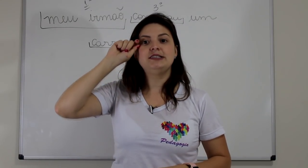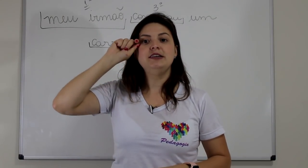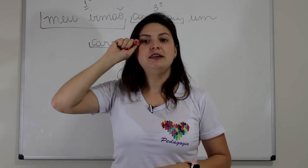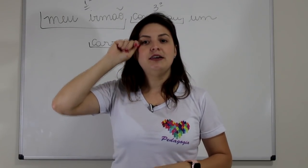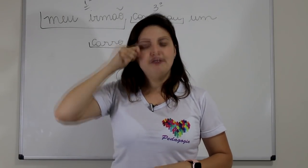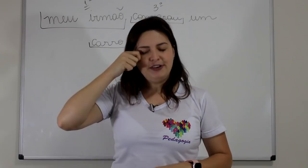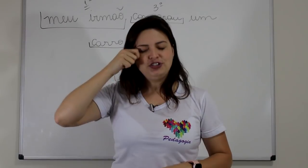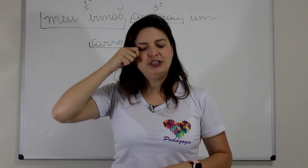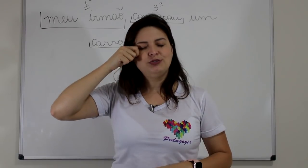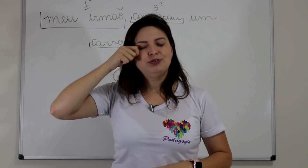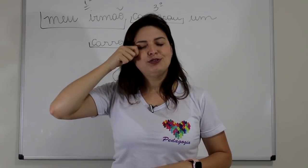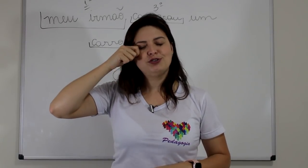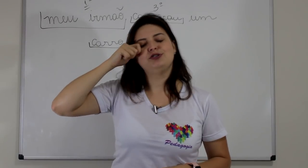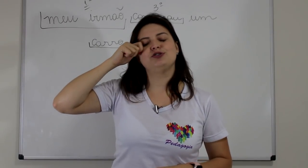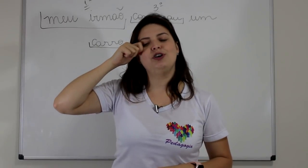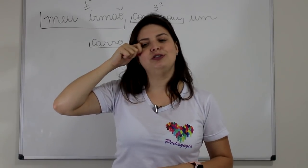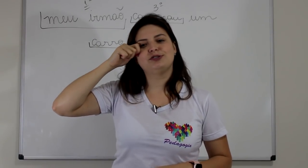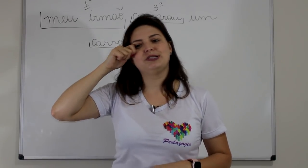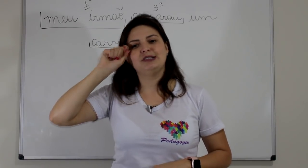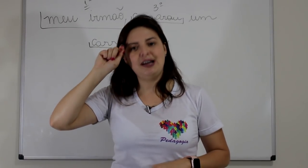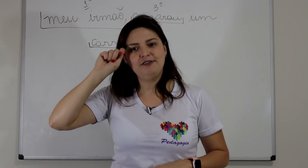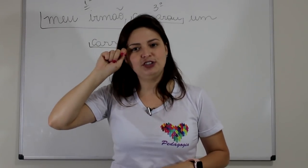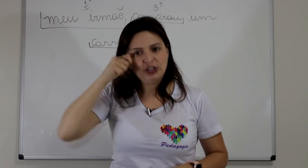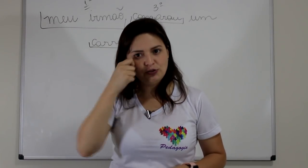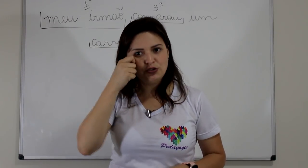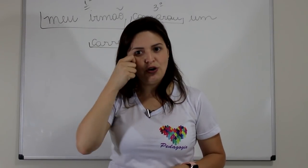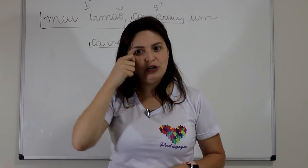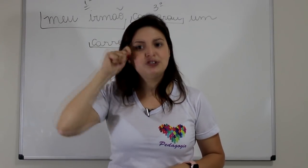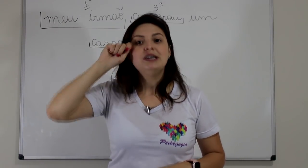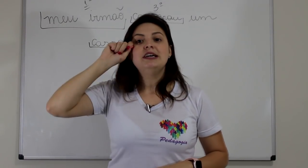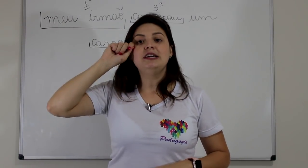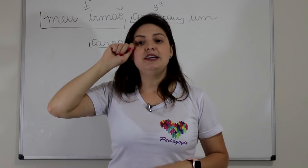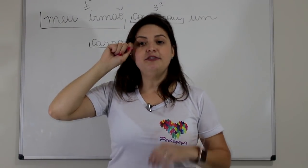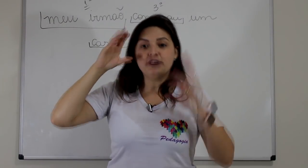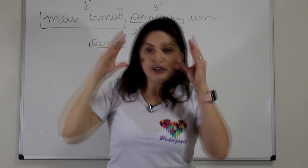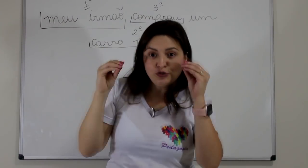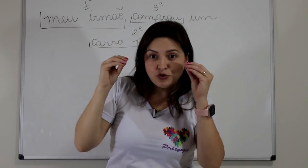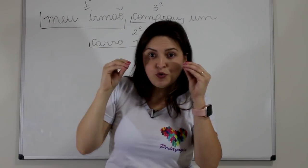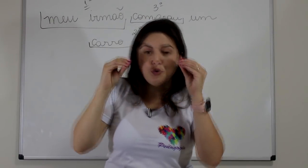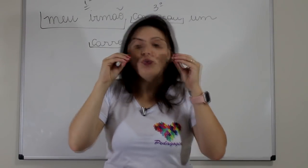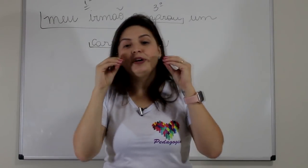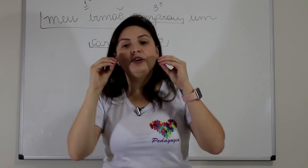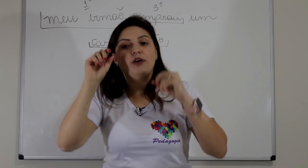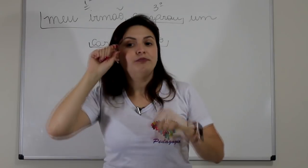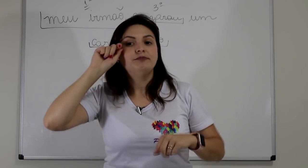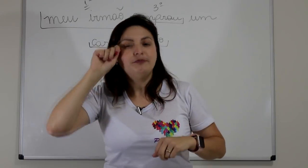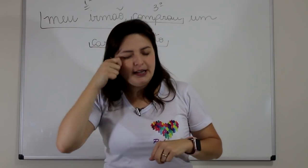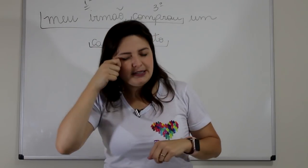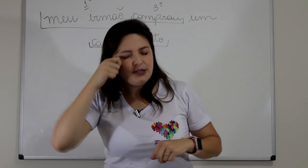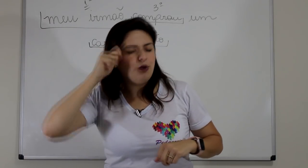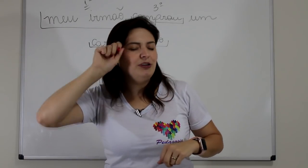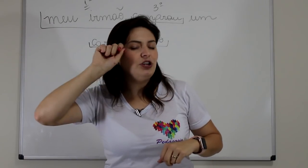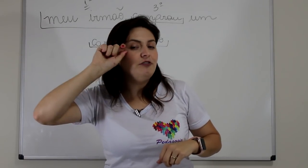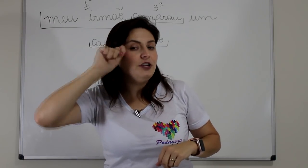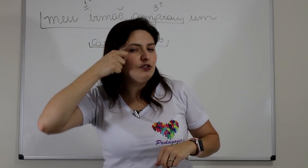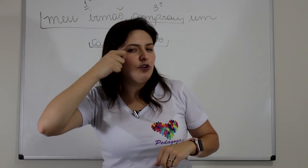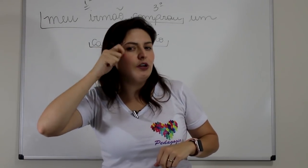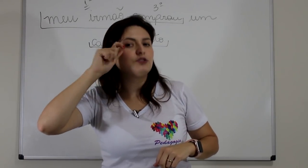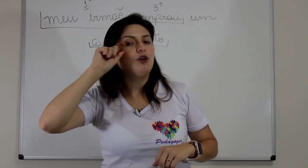estivesse fechando os nossos olhos, tá? Fechando os olhos e ficando escuro aqui, ó. Faz assim, ó, uma chavinha nos olhos,